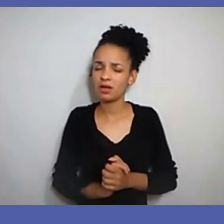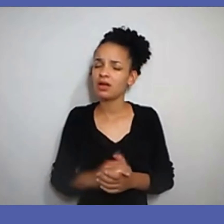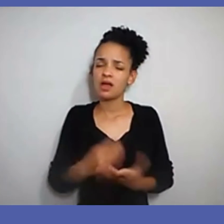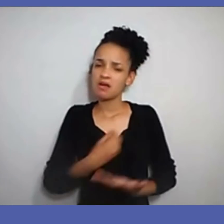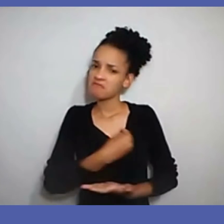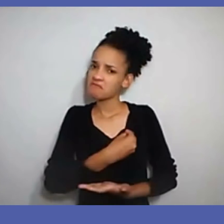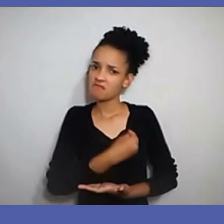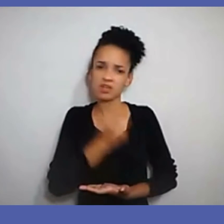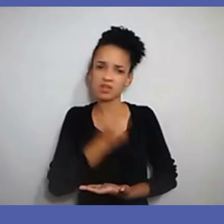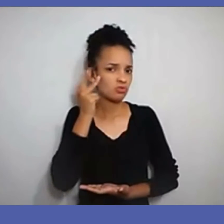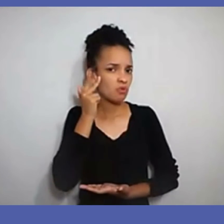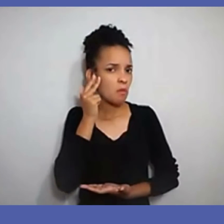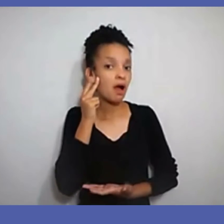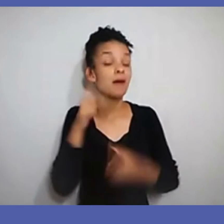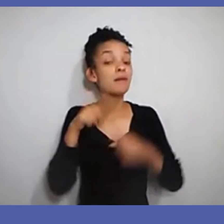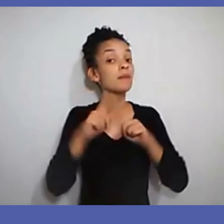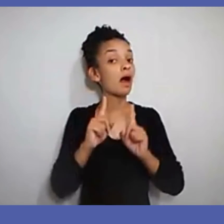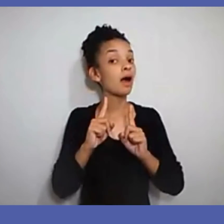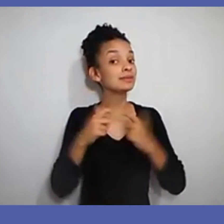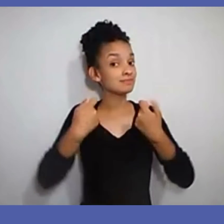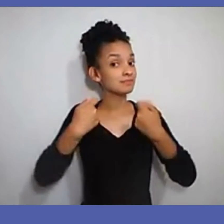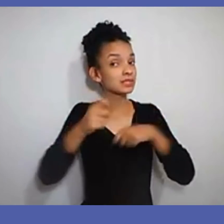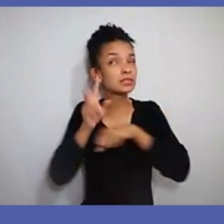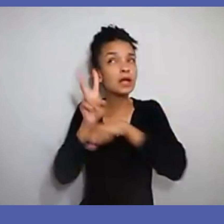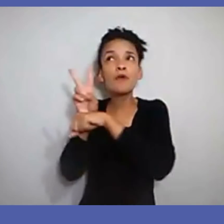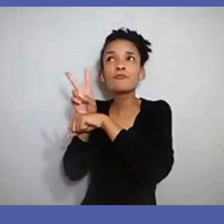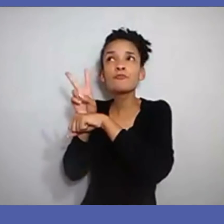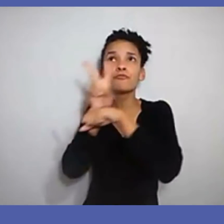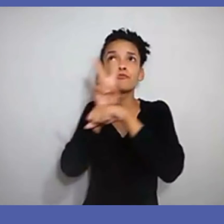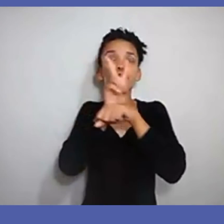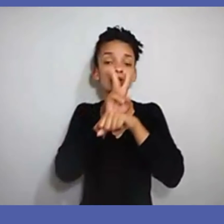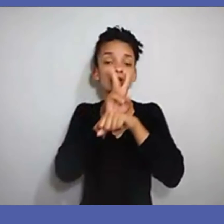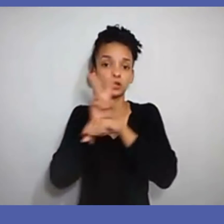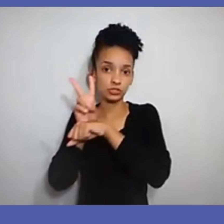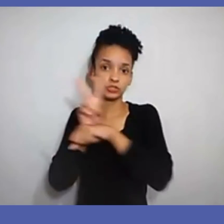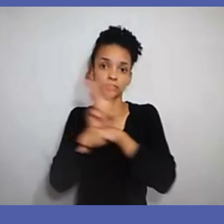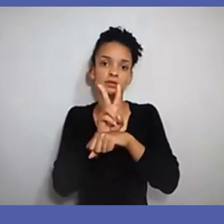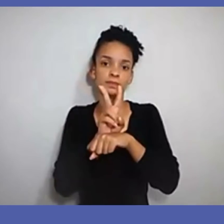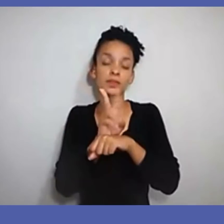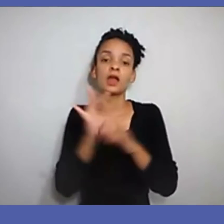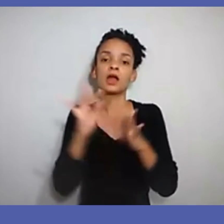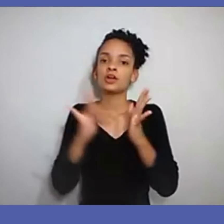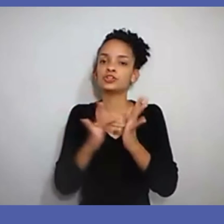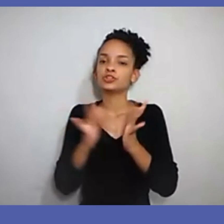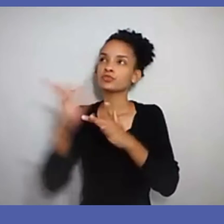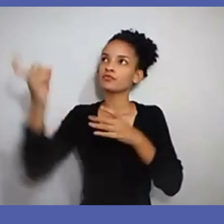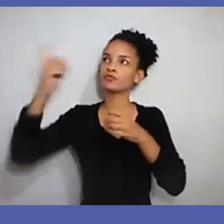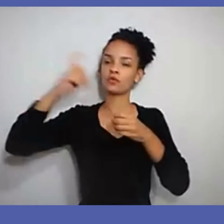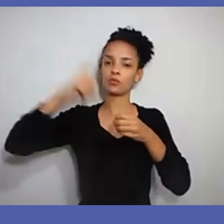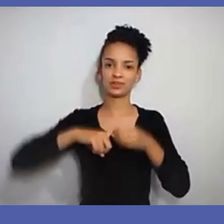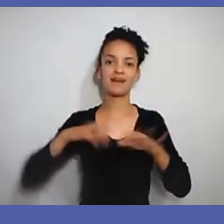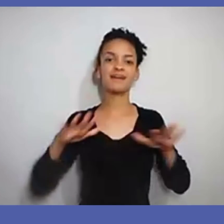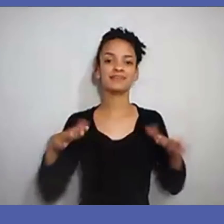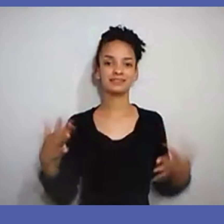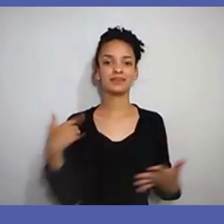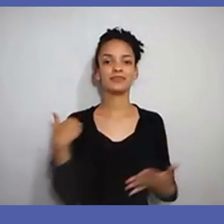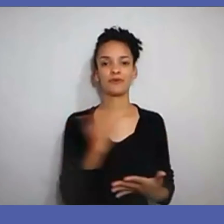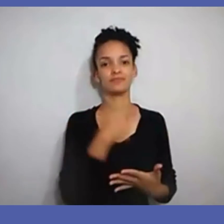sóbrios e vigilantes. Quando chegar a hora da sua vinda secreta, seremos